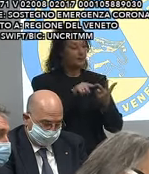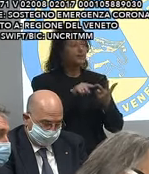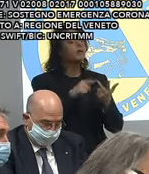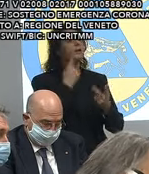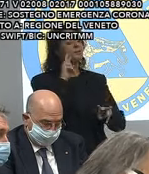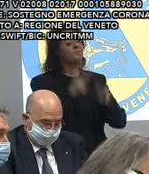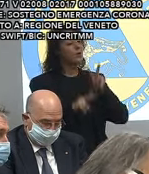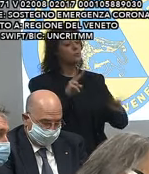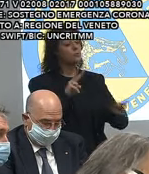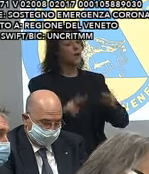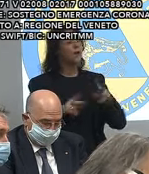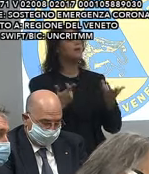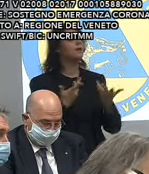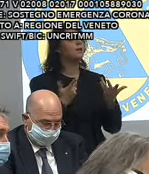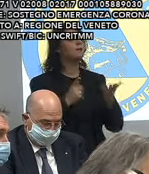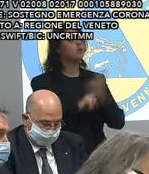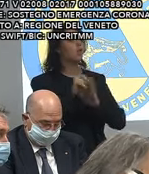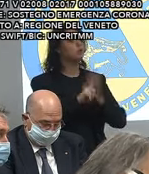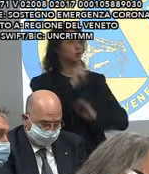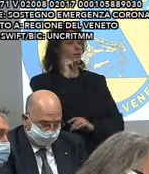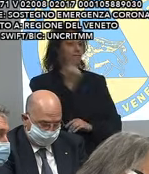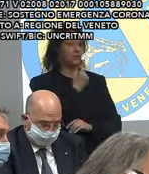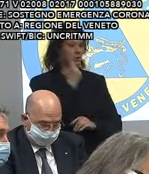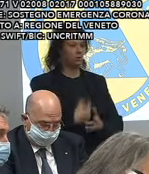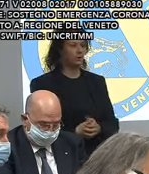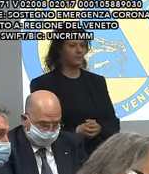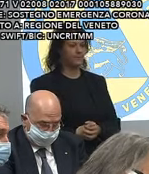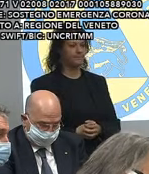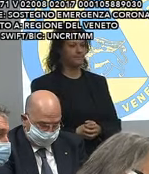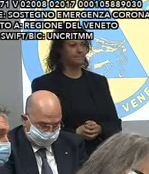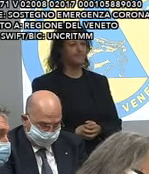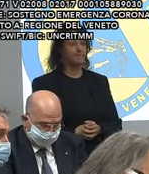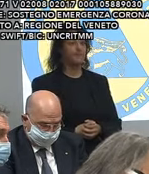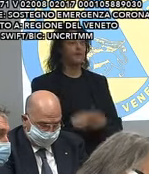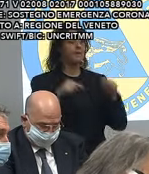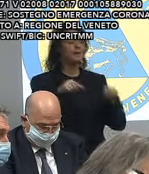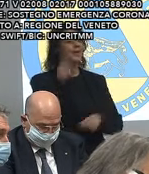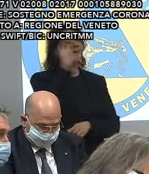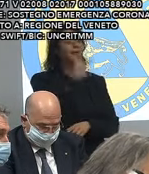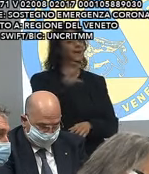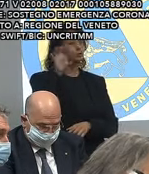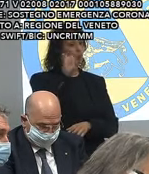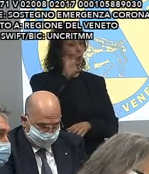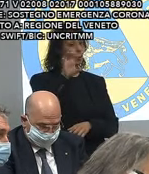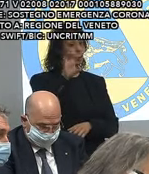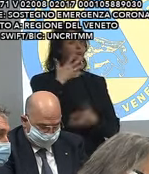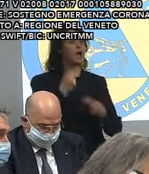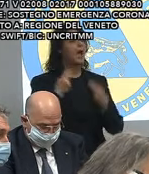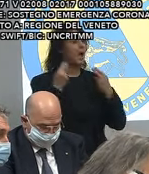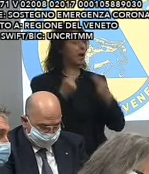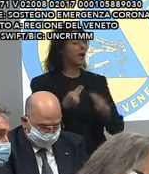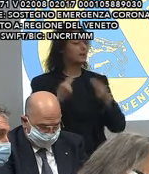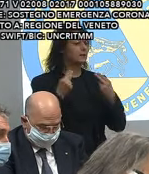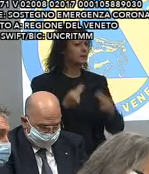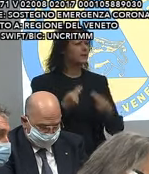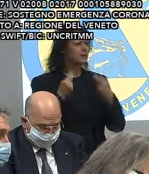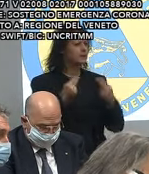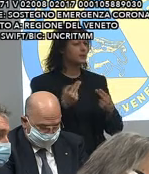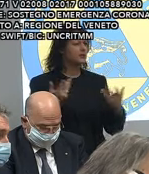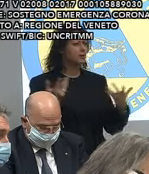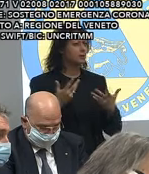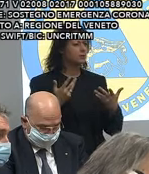la soluzione migliore. Allora, in questa regione c'è stato per anni, ve lo dico dal governatore, il tormentone e il divieto